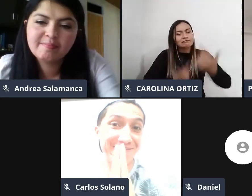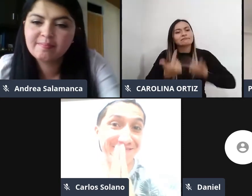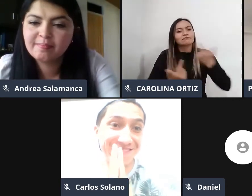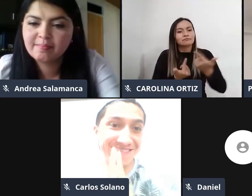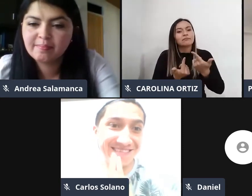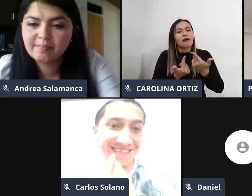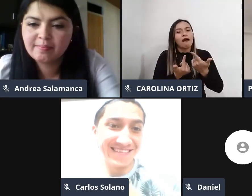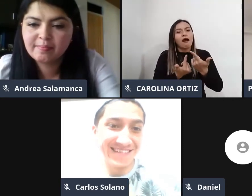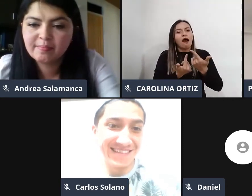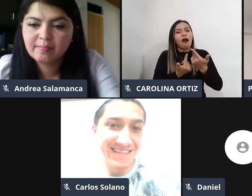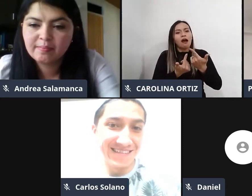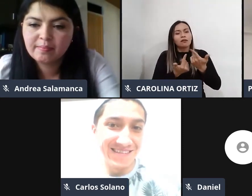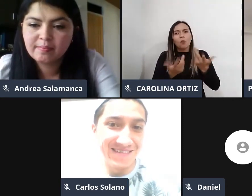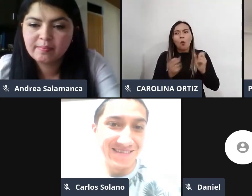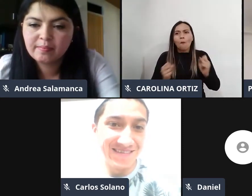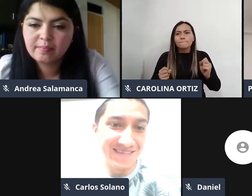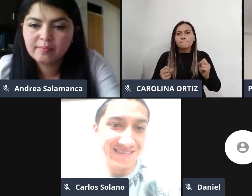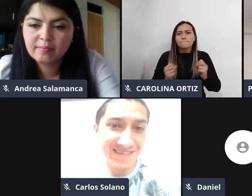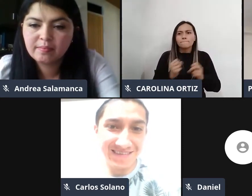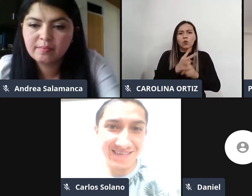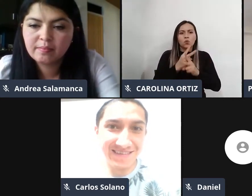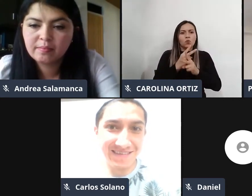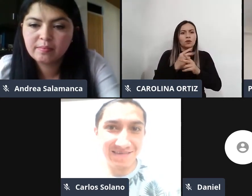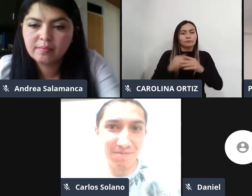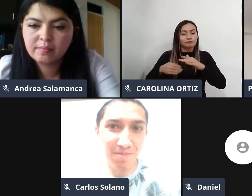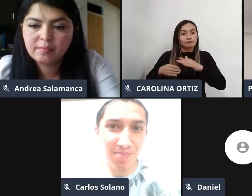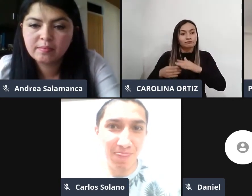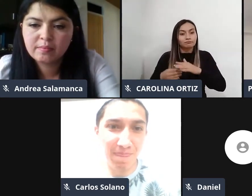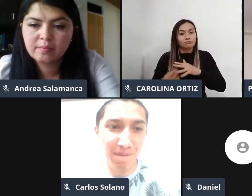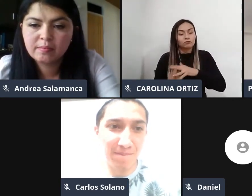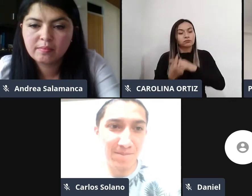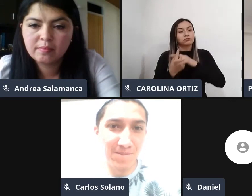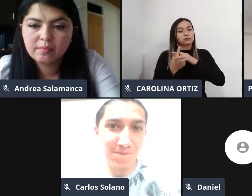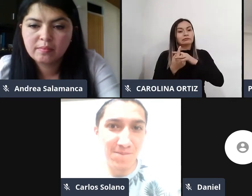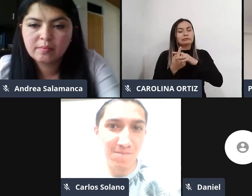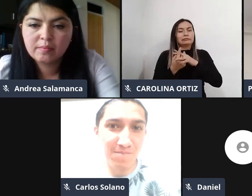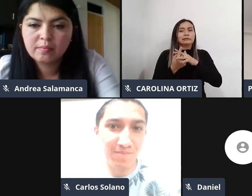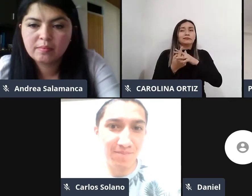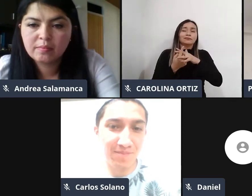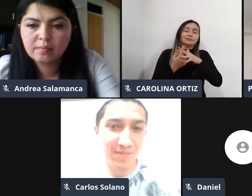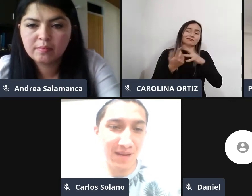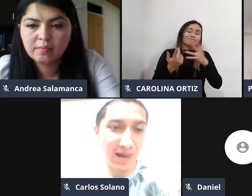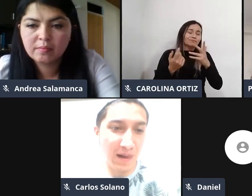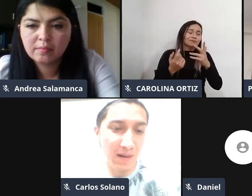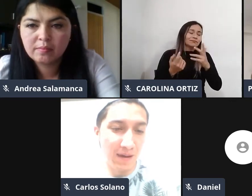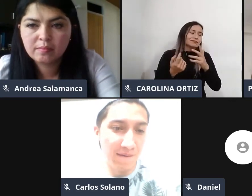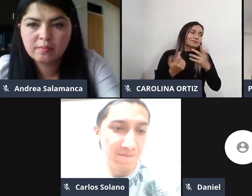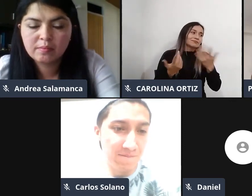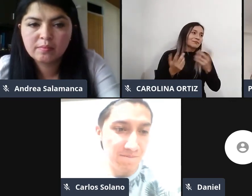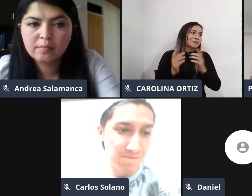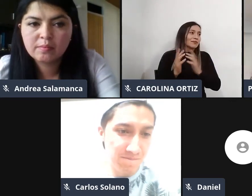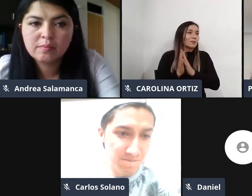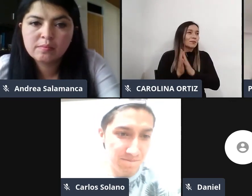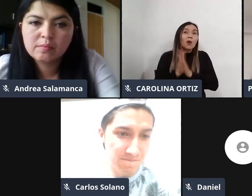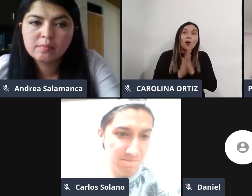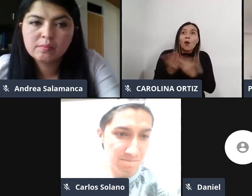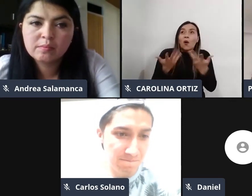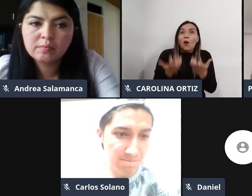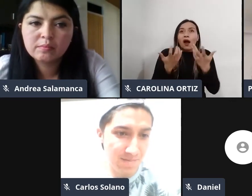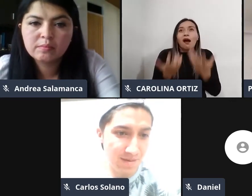de la desesperanza. Con eso tenemos que batallar y creo que al final hablaremos de